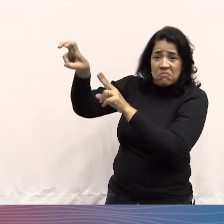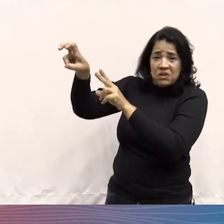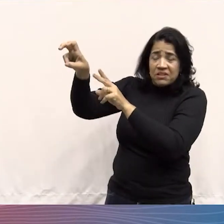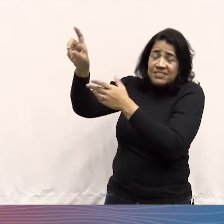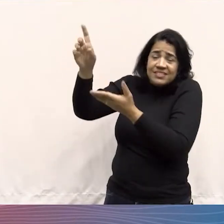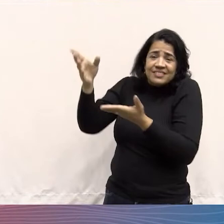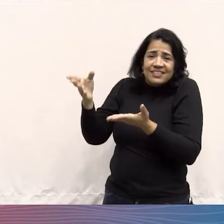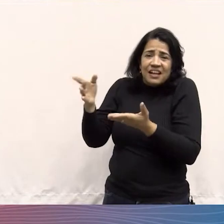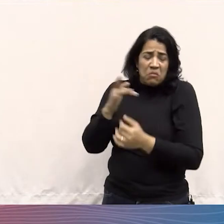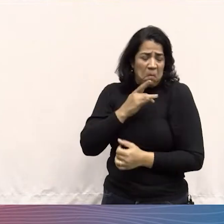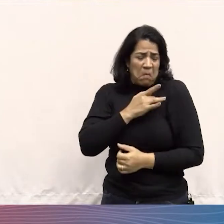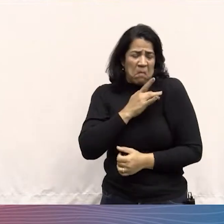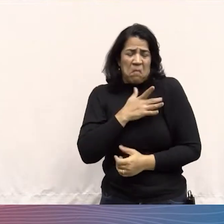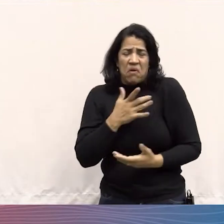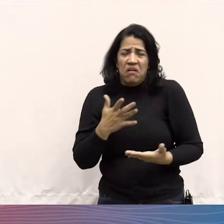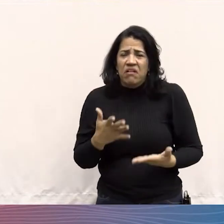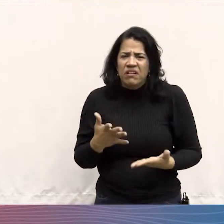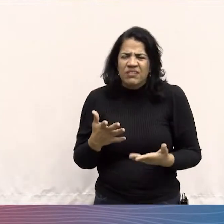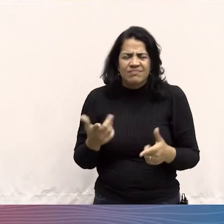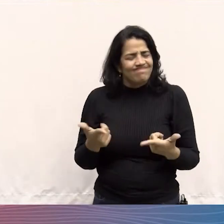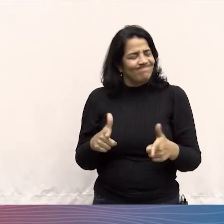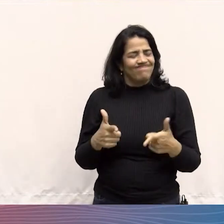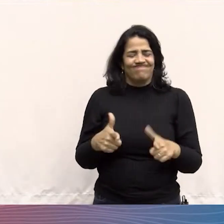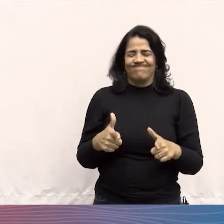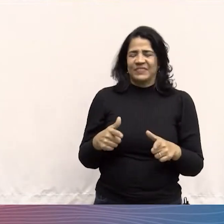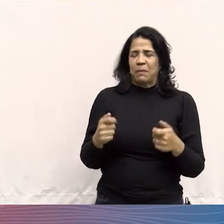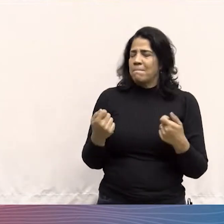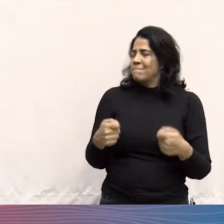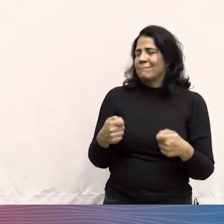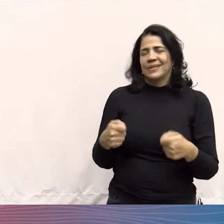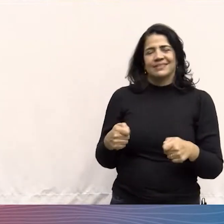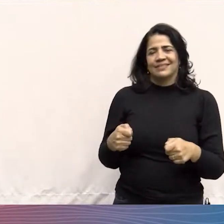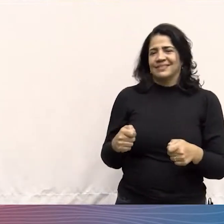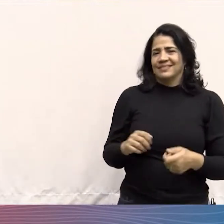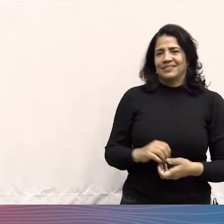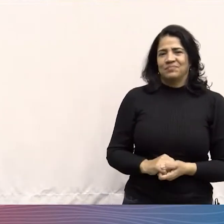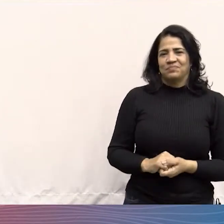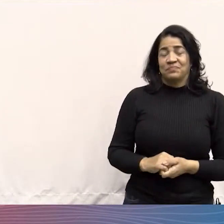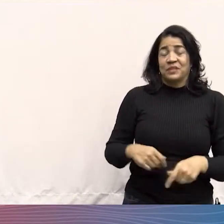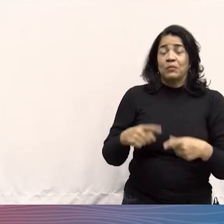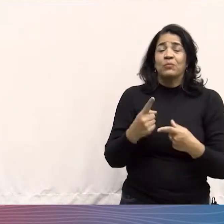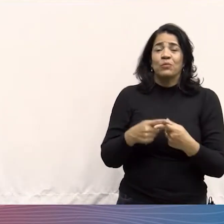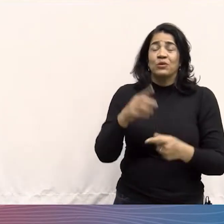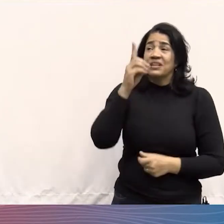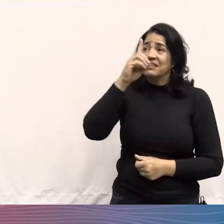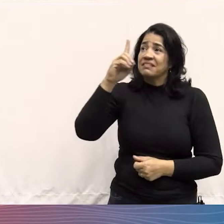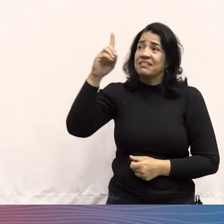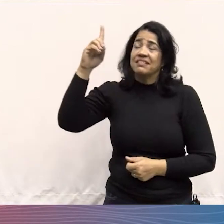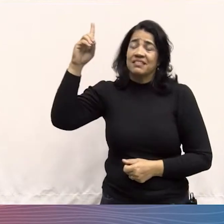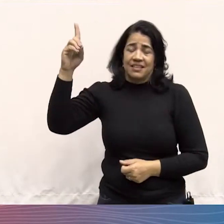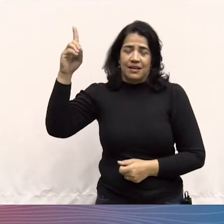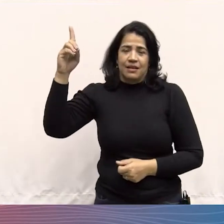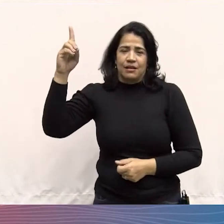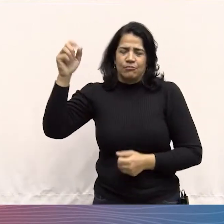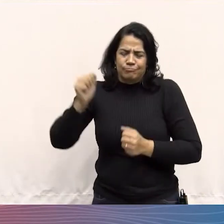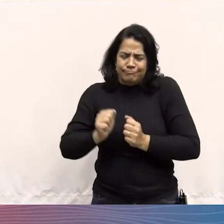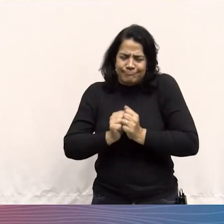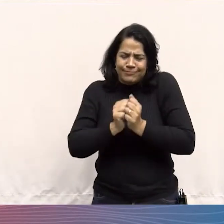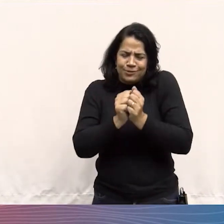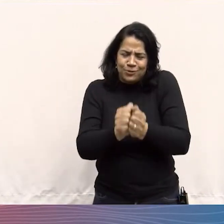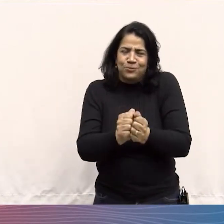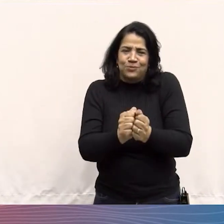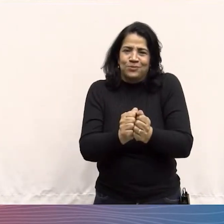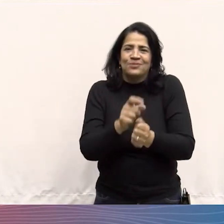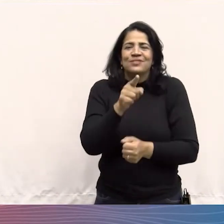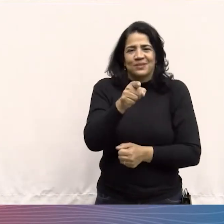Do seu timidez? Não precisa ter medo. Ele é com você. Apenas abra